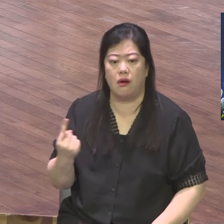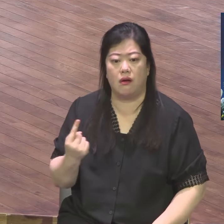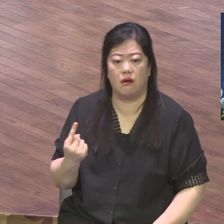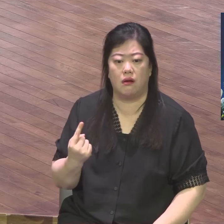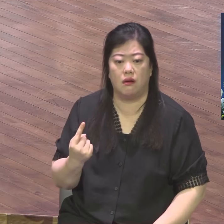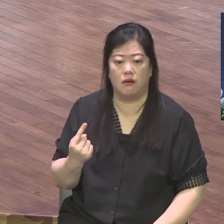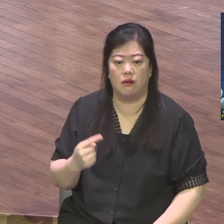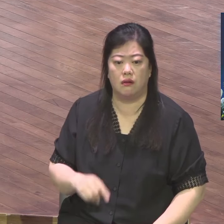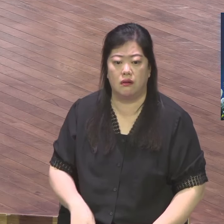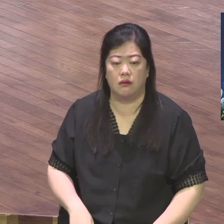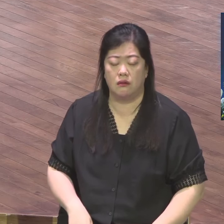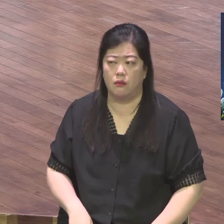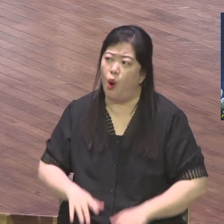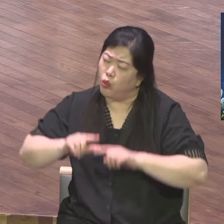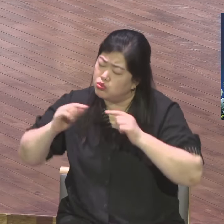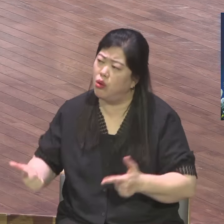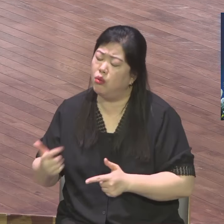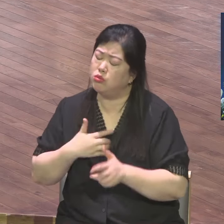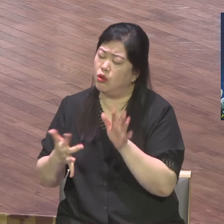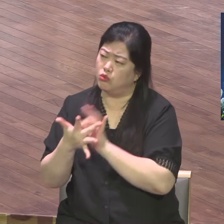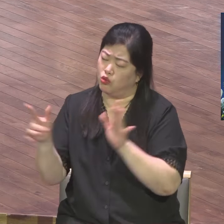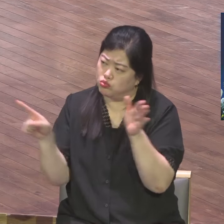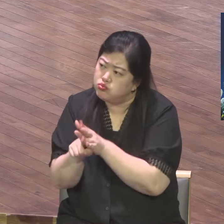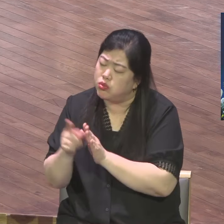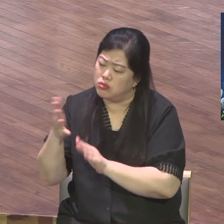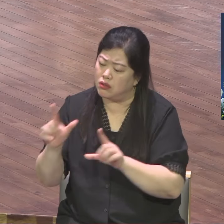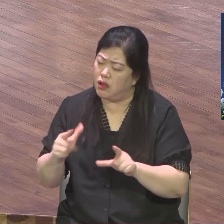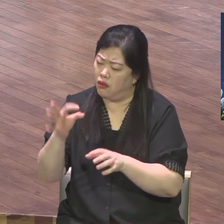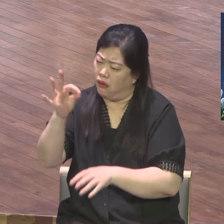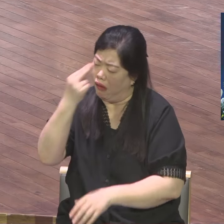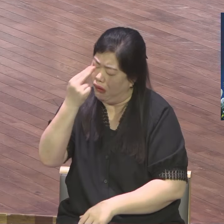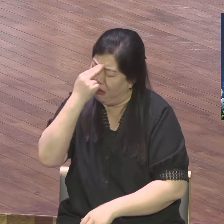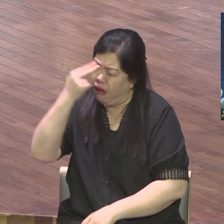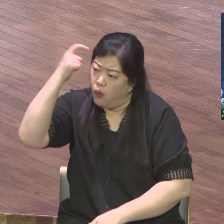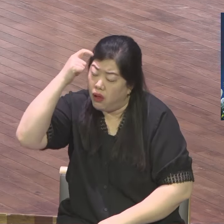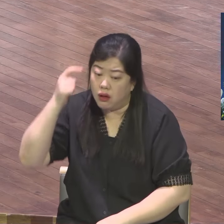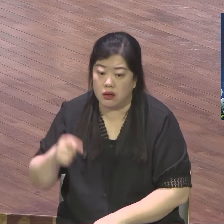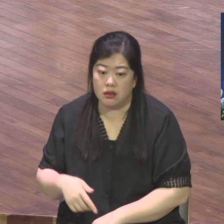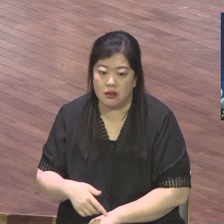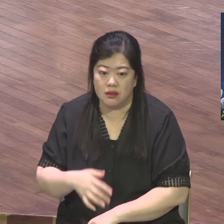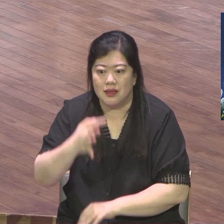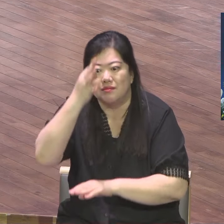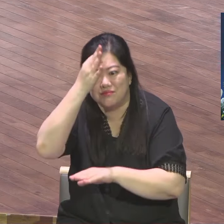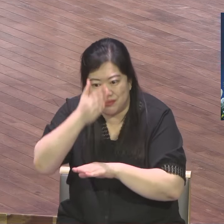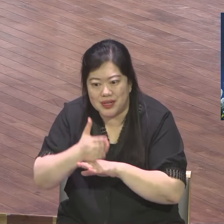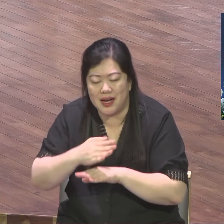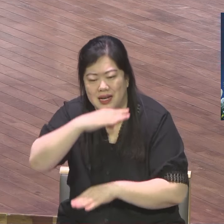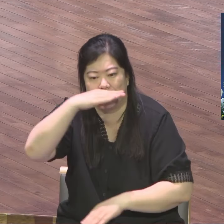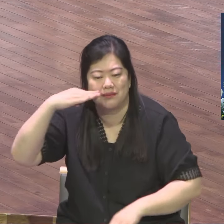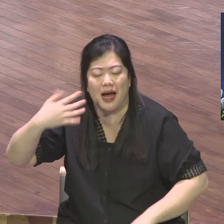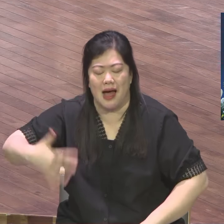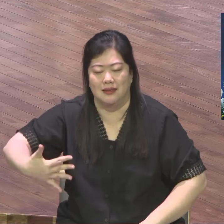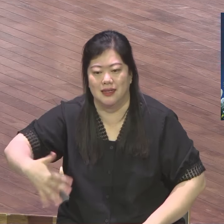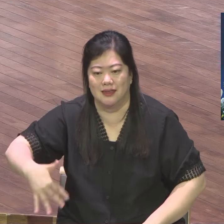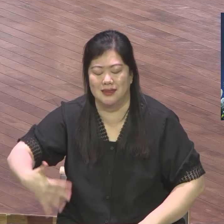믿으니까 어려운 거예요. 왜 하나님이 하나님 더더구나 언약 잡은 여러분, 원색적 복음을 고백한 여러분에게 안 주시겠어요?